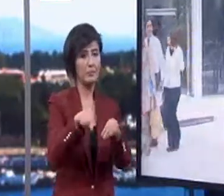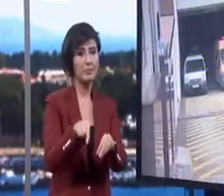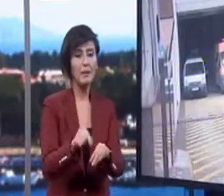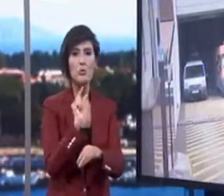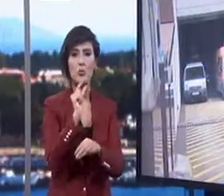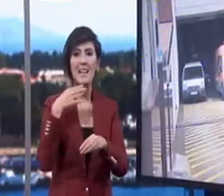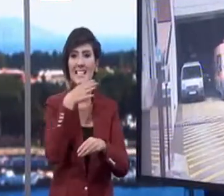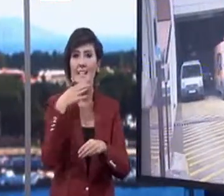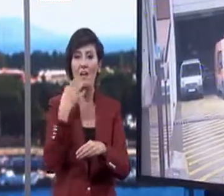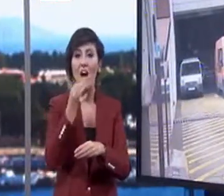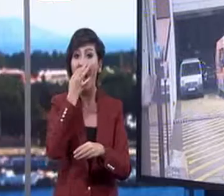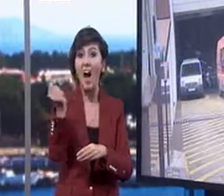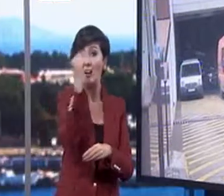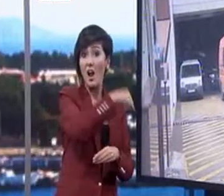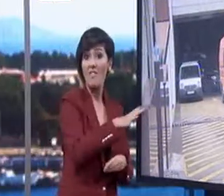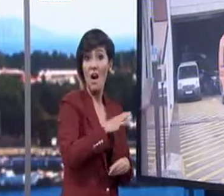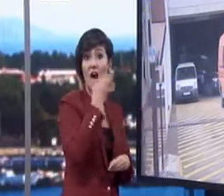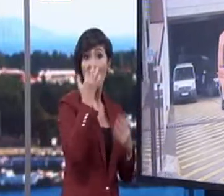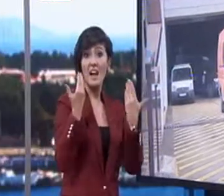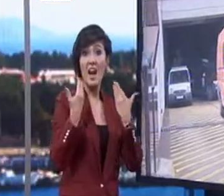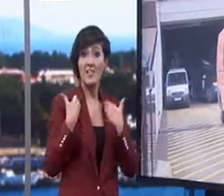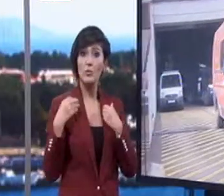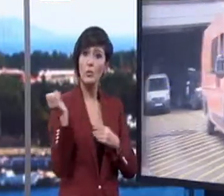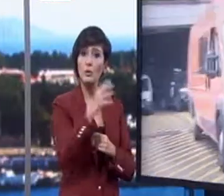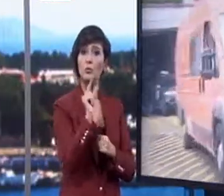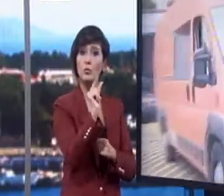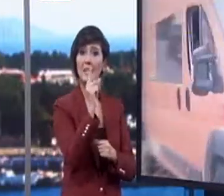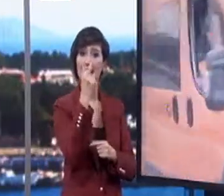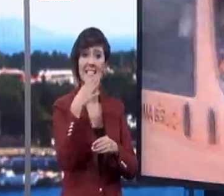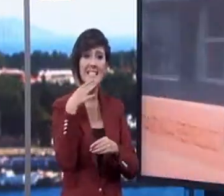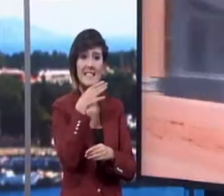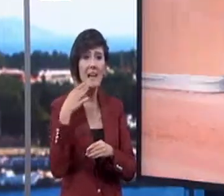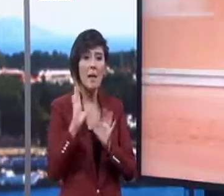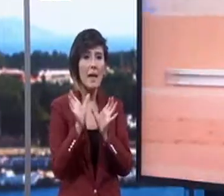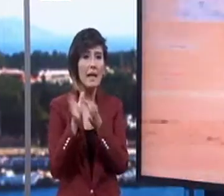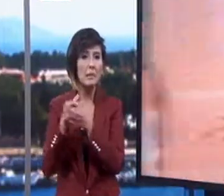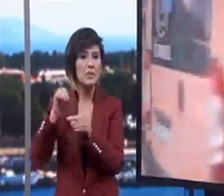zarf alarmı Ankara'ya da sıçradı. Ankara Adliyesi'ne gönderilen şüpheli 2 zarf ekiplerce incelendi.